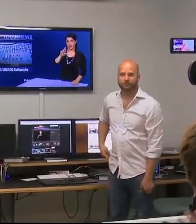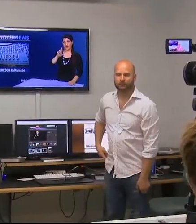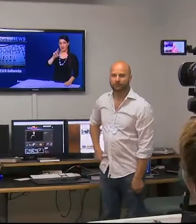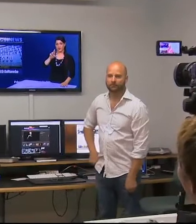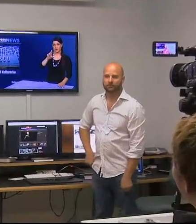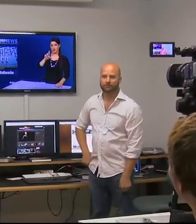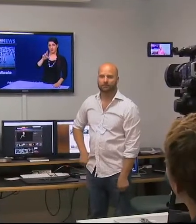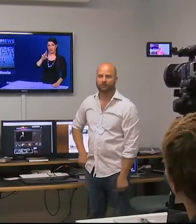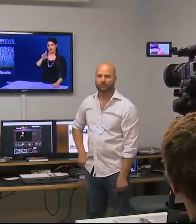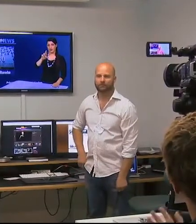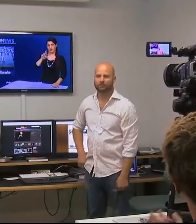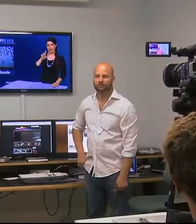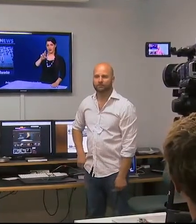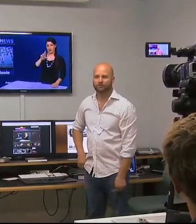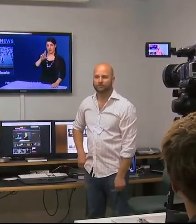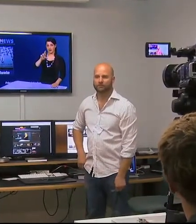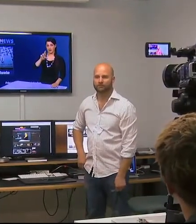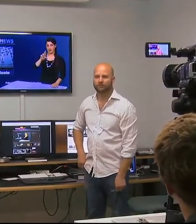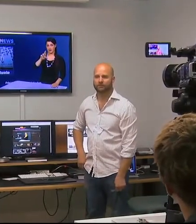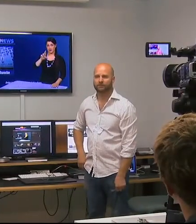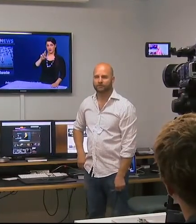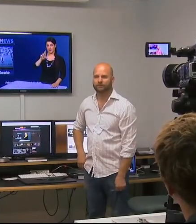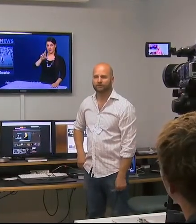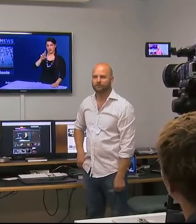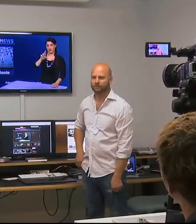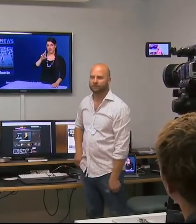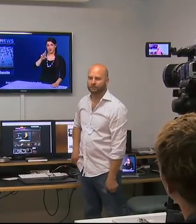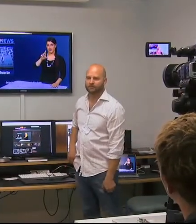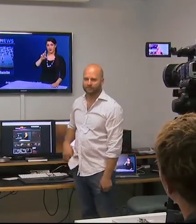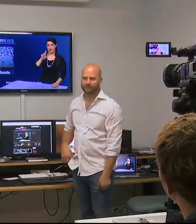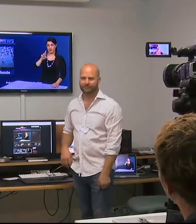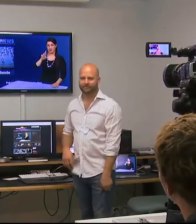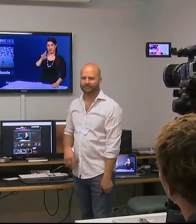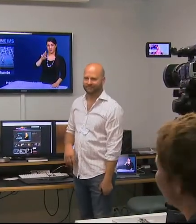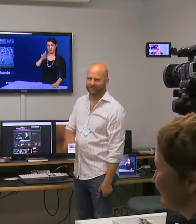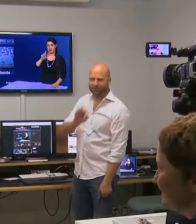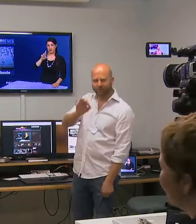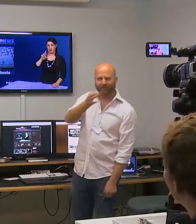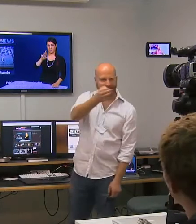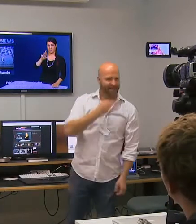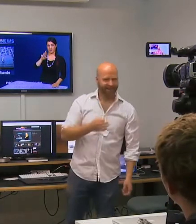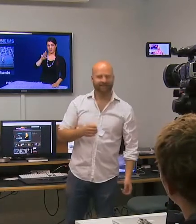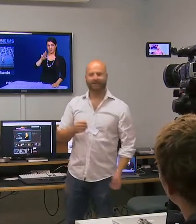Eva Nowotny in Gebärdensprache rüberbringen? Geht das überhaupt? Ja, das ist eine gute